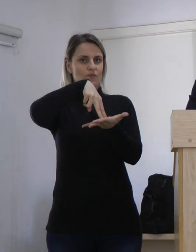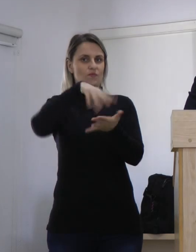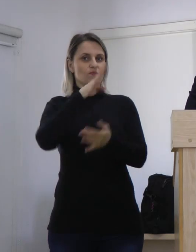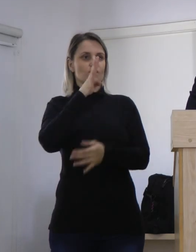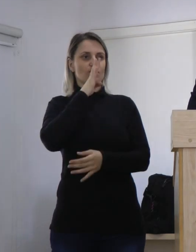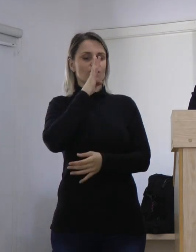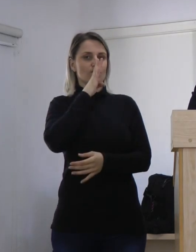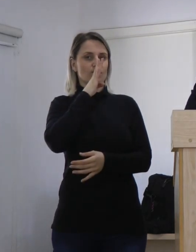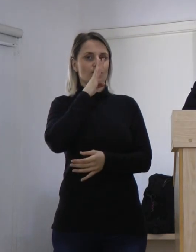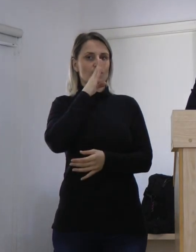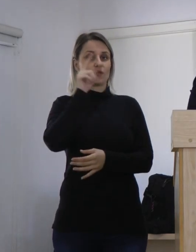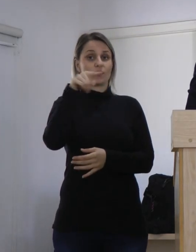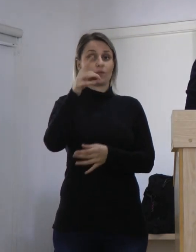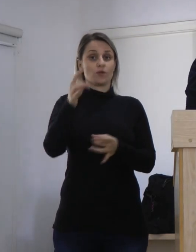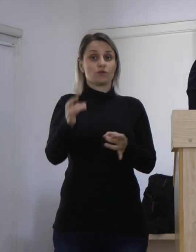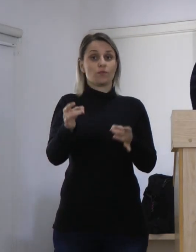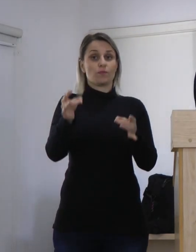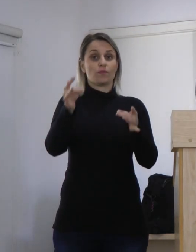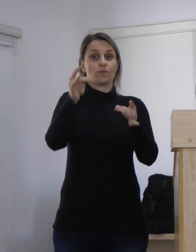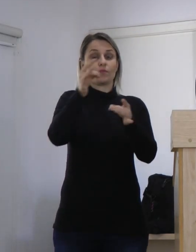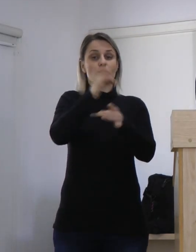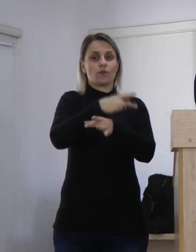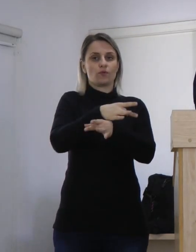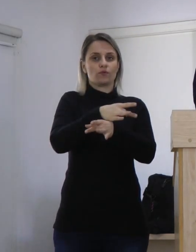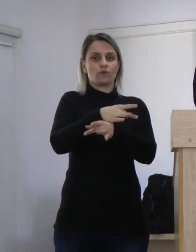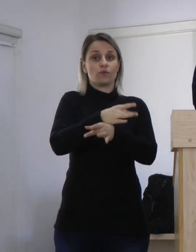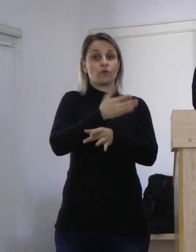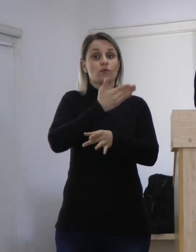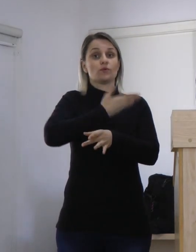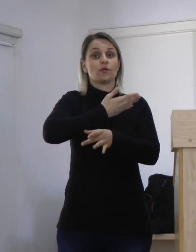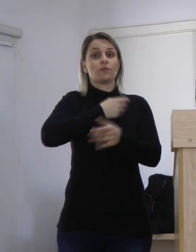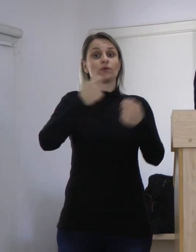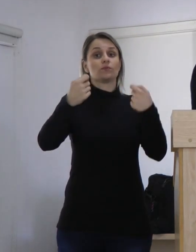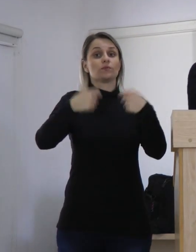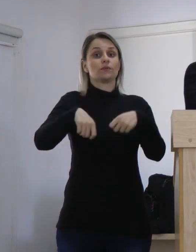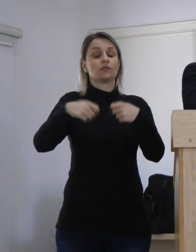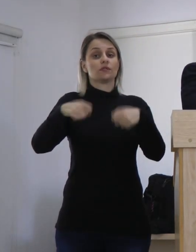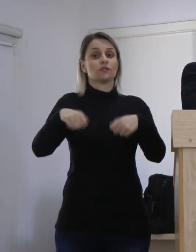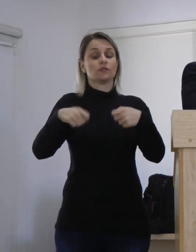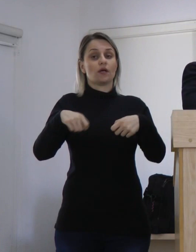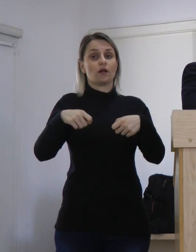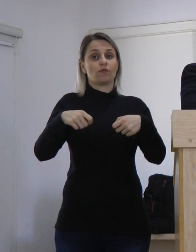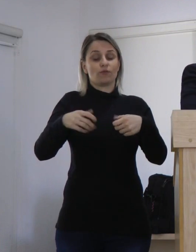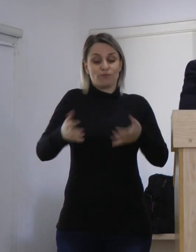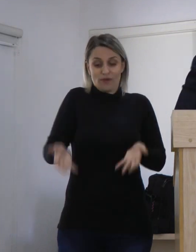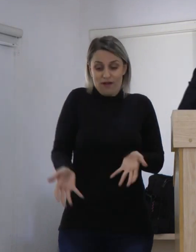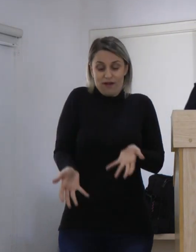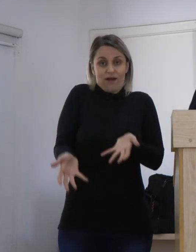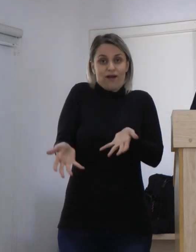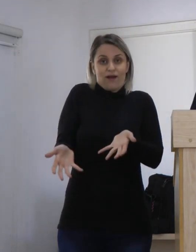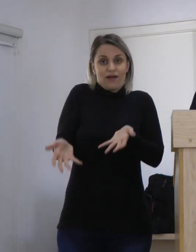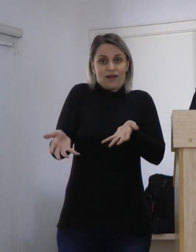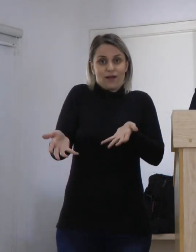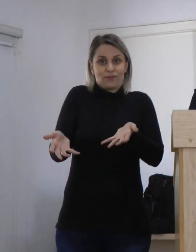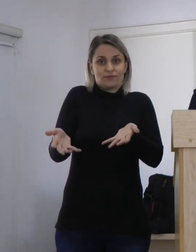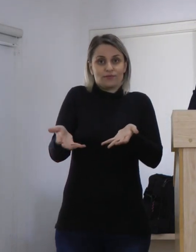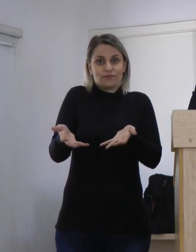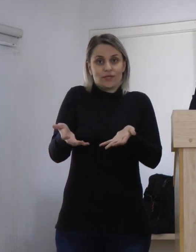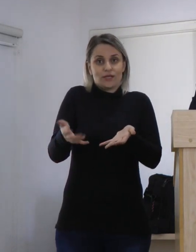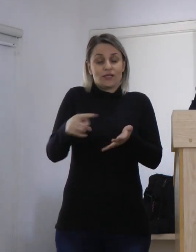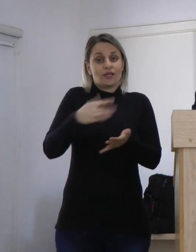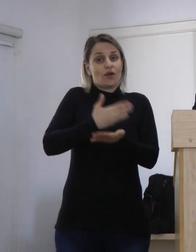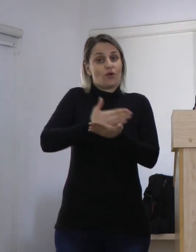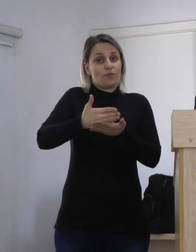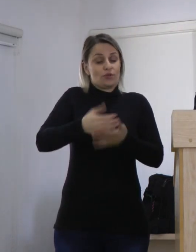E quando termina, os amigos têm que levá-lo carregado, porque ele não conseguia mais andar. Vai para as muletas,